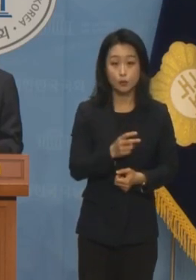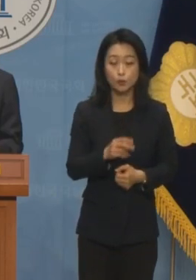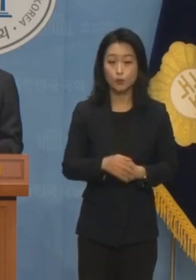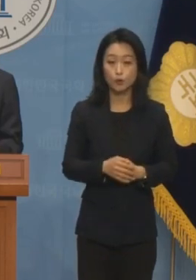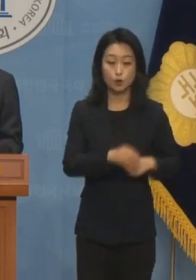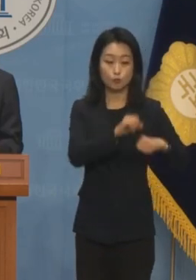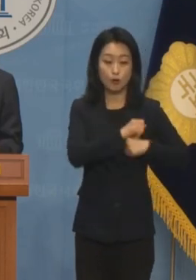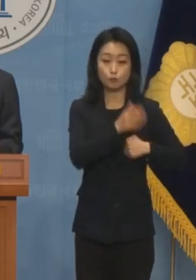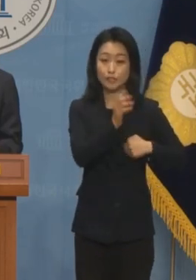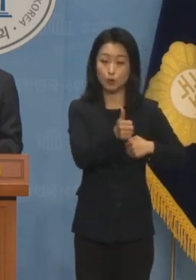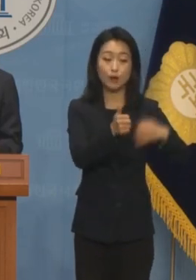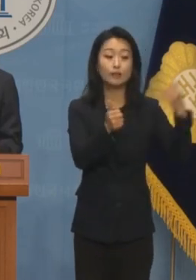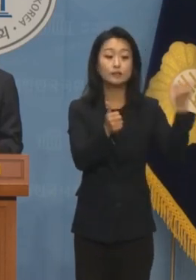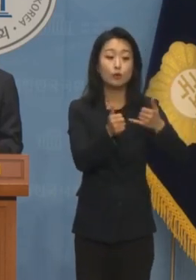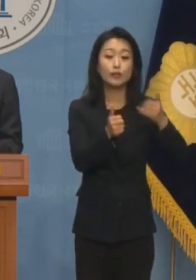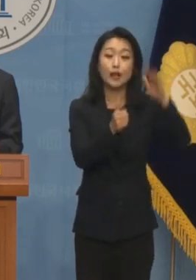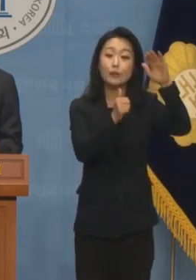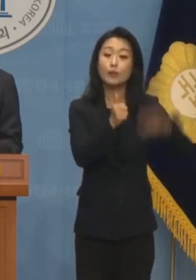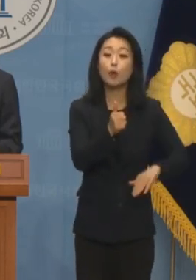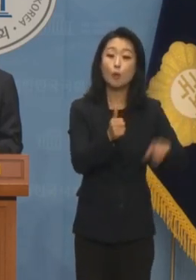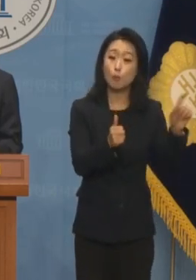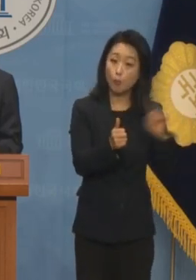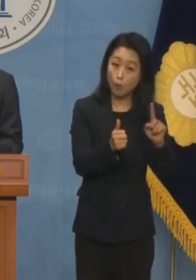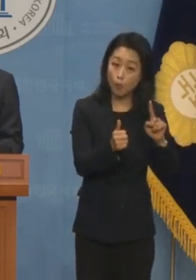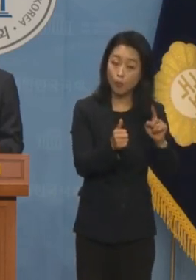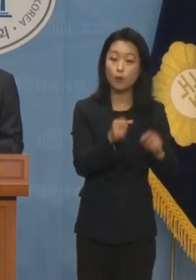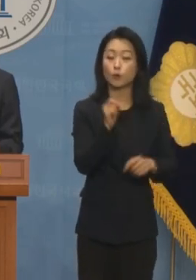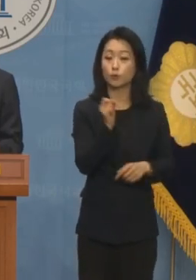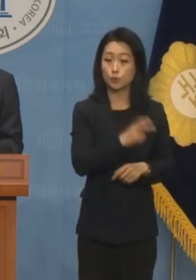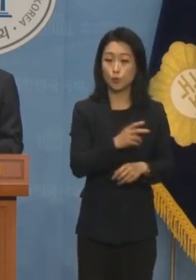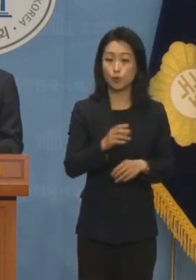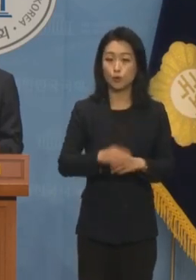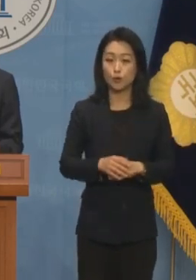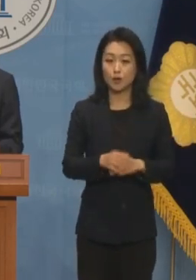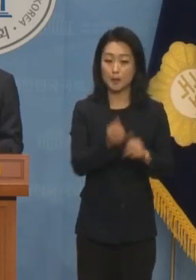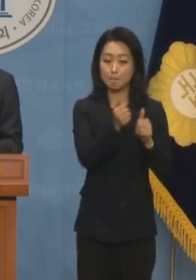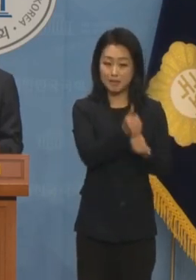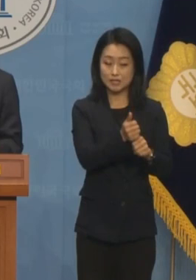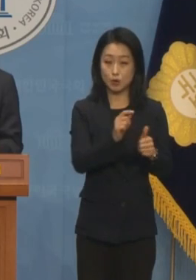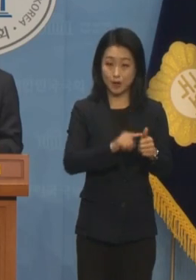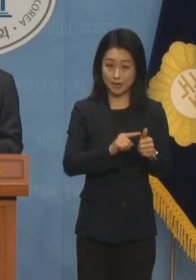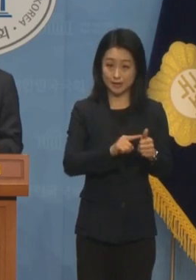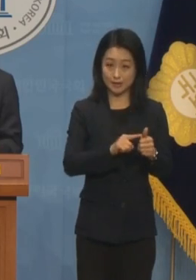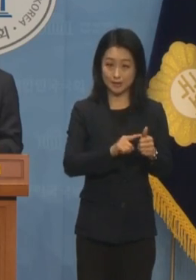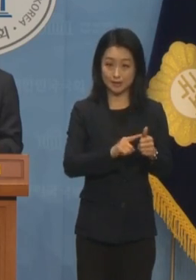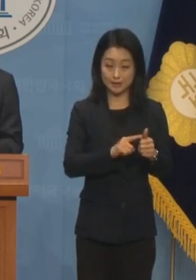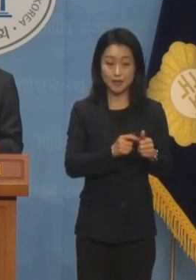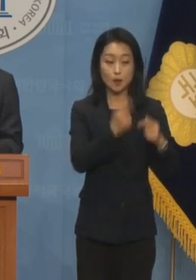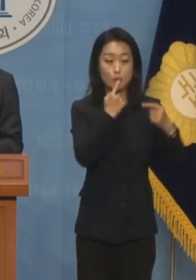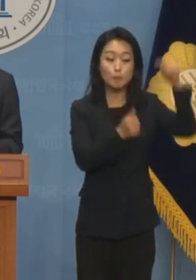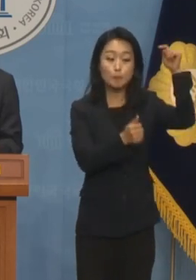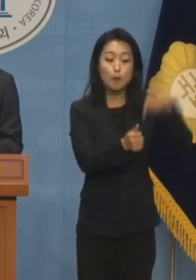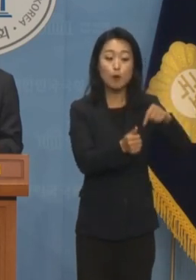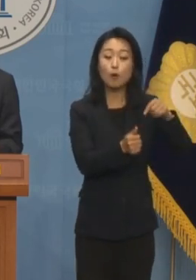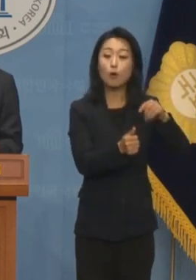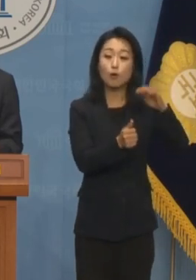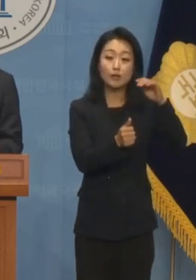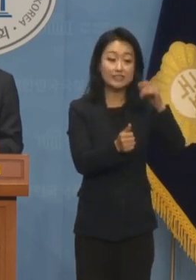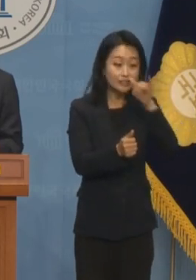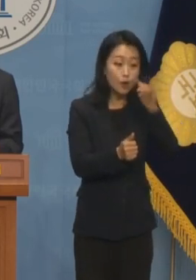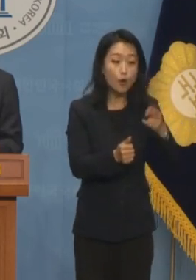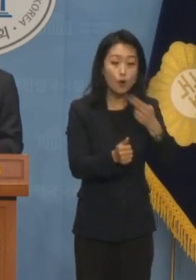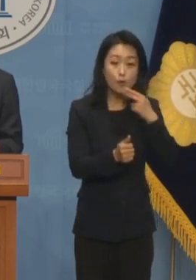이종섭 전 장관과 통한 내용이 무엇이었는지, 공직기강 비서관에게 해당 사건에 대해 지시한 사실이